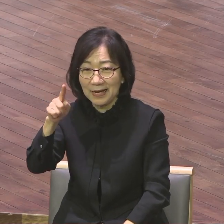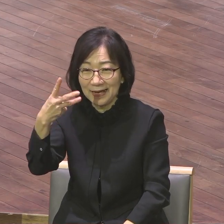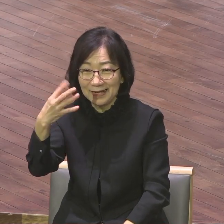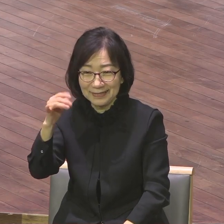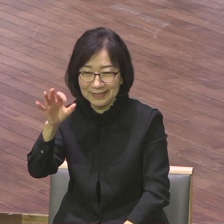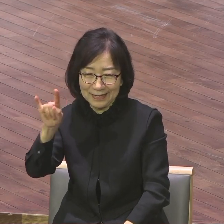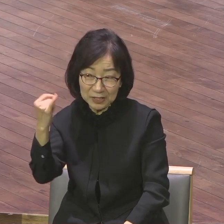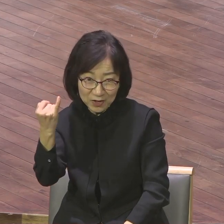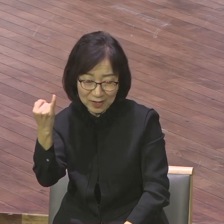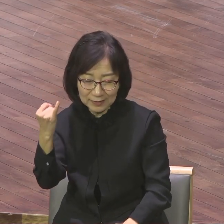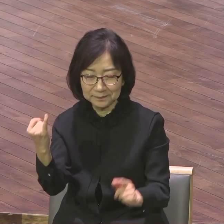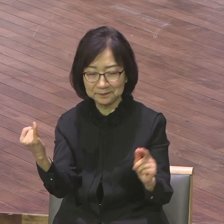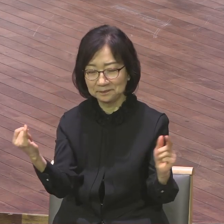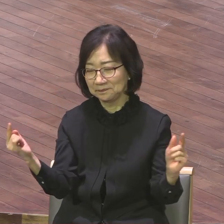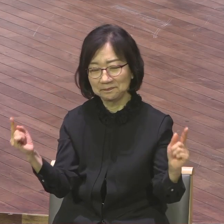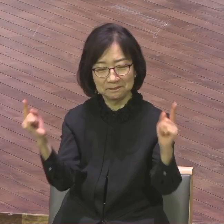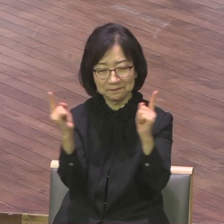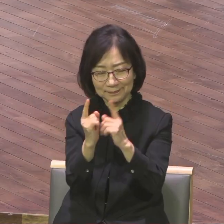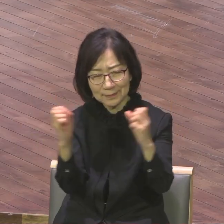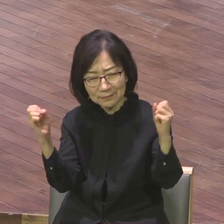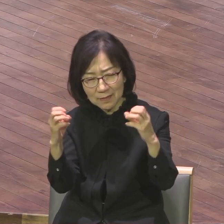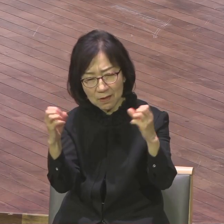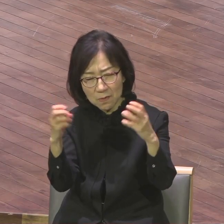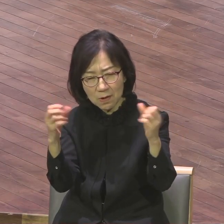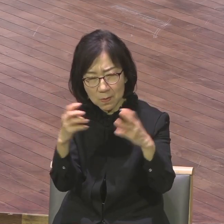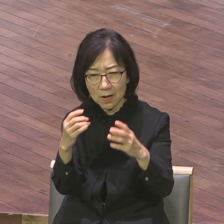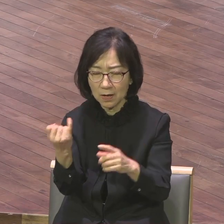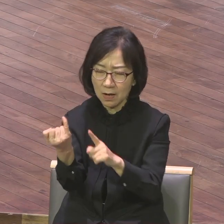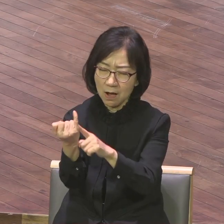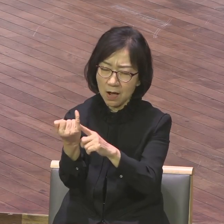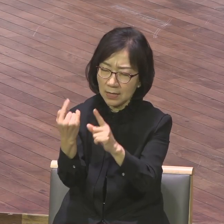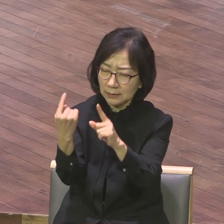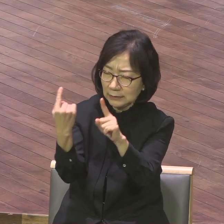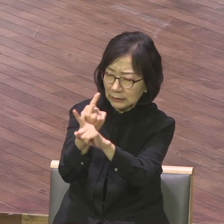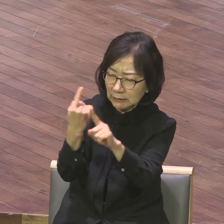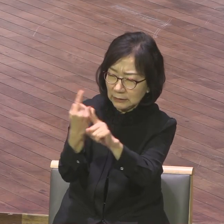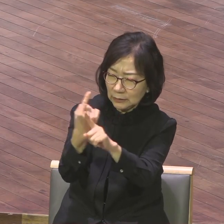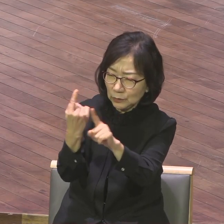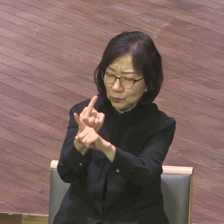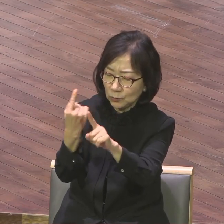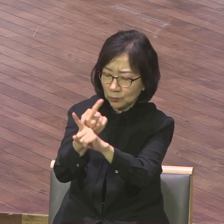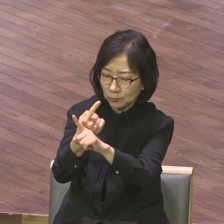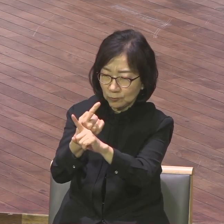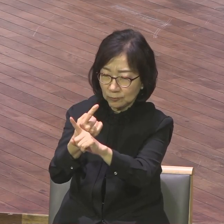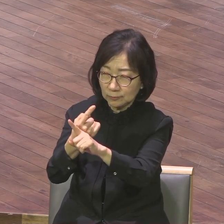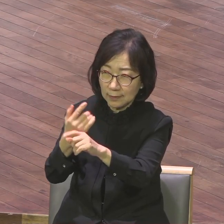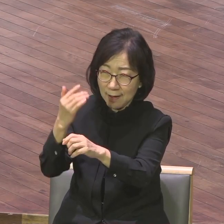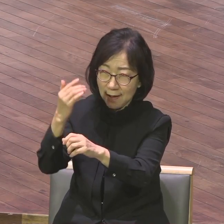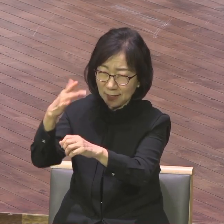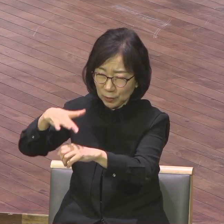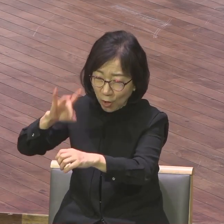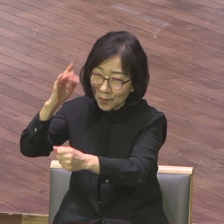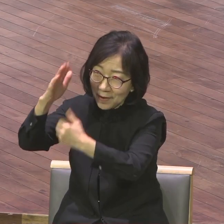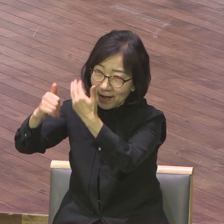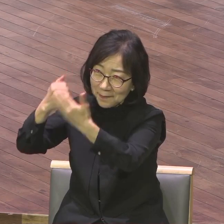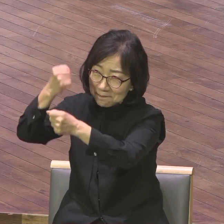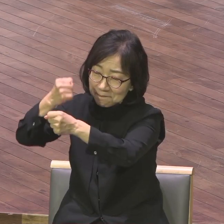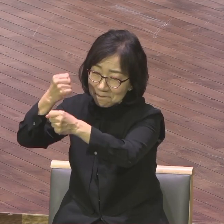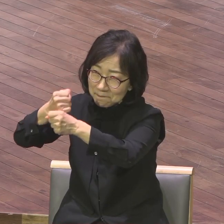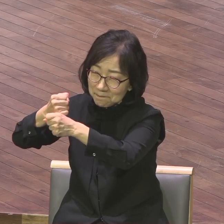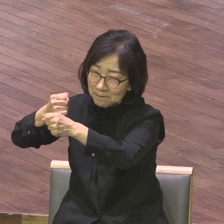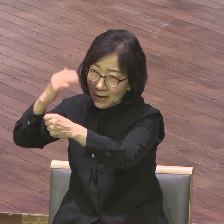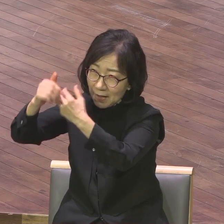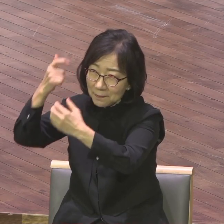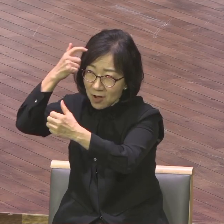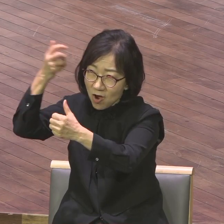여자를 치유하고 다시금 하나님의 형상으로 회복시키는 그러한 모습을 볼 수가